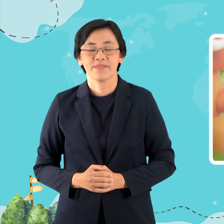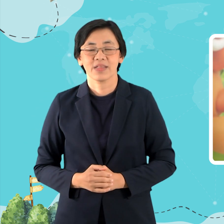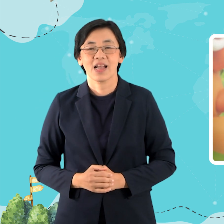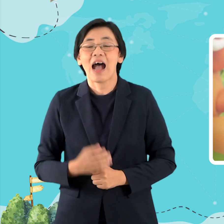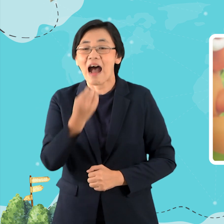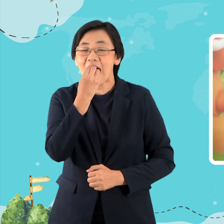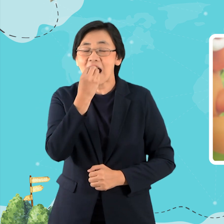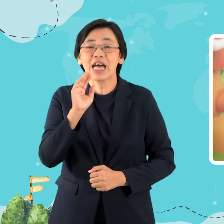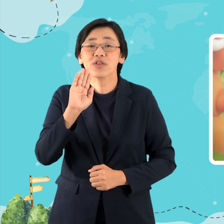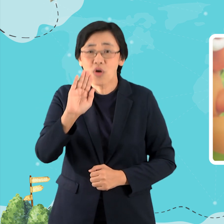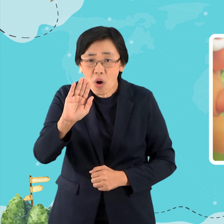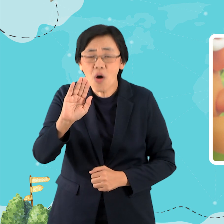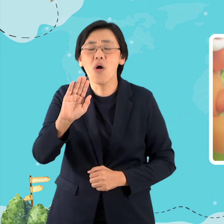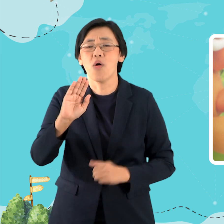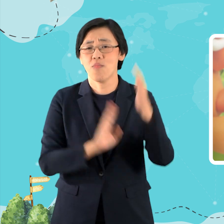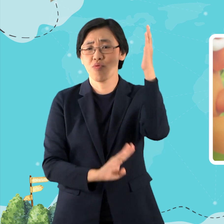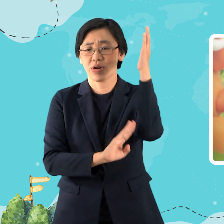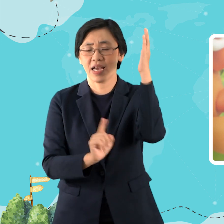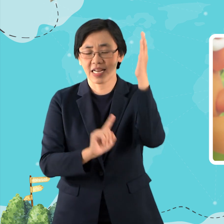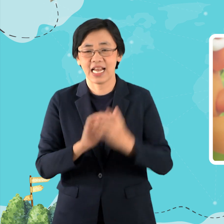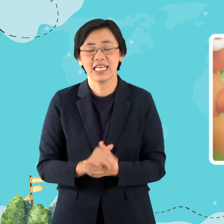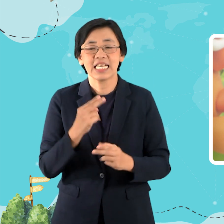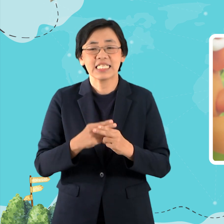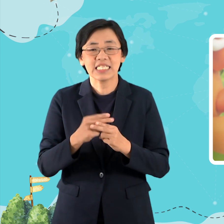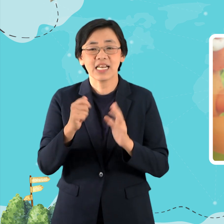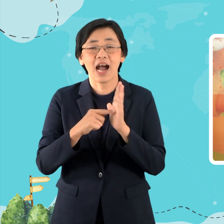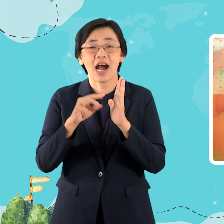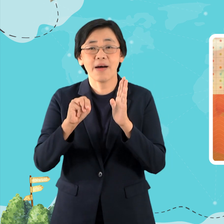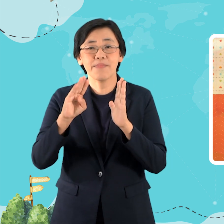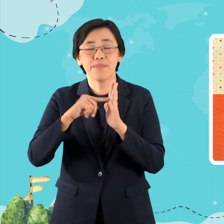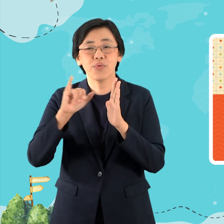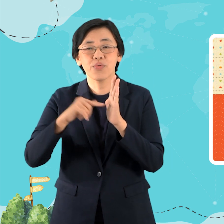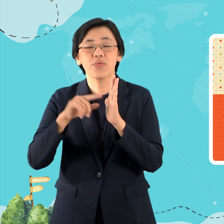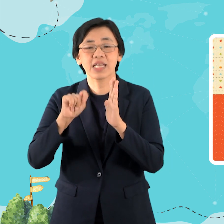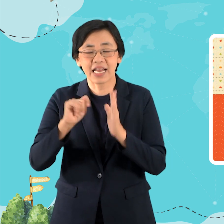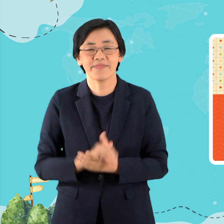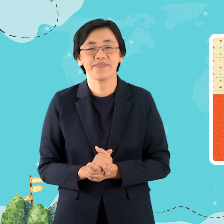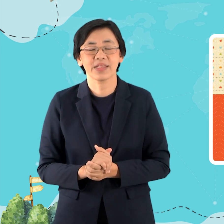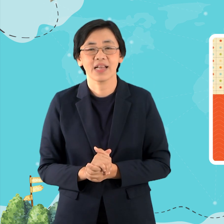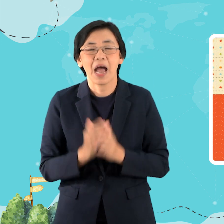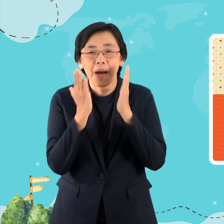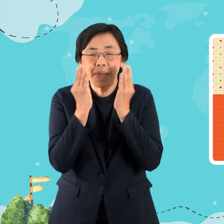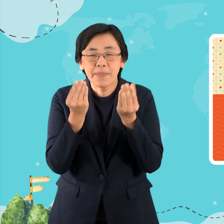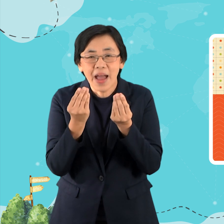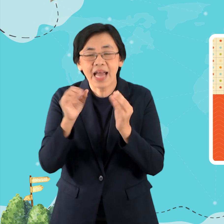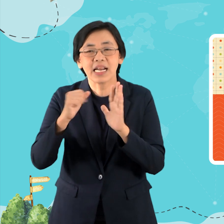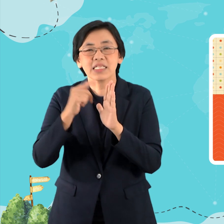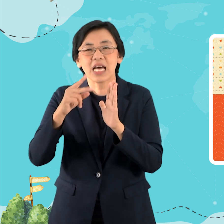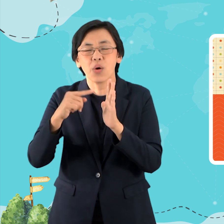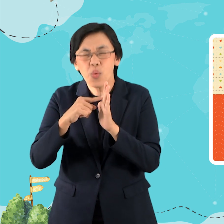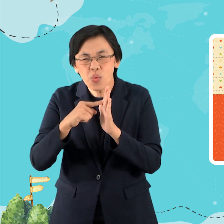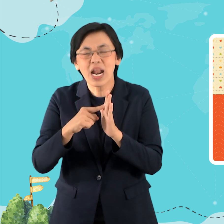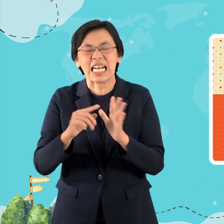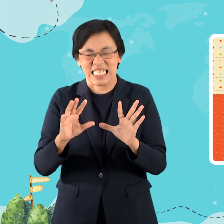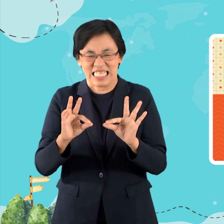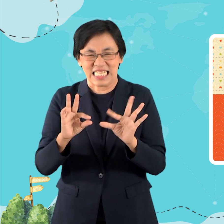อาหารประจำชาติเรียกว่าอัมบูยัตทำมาจากแป้งสาคูมีลักษณะเหนียว